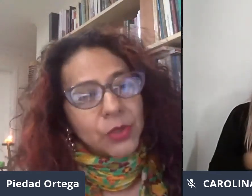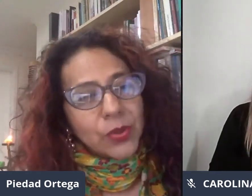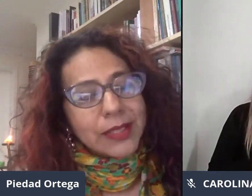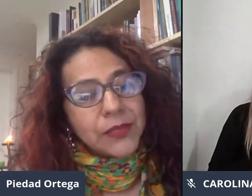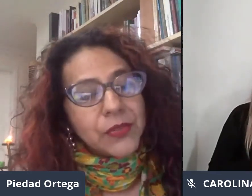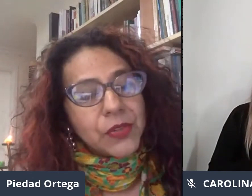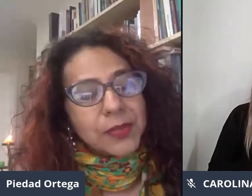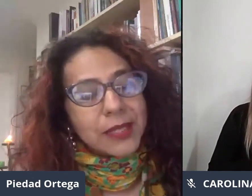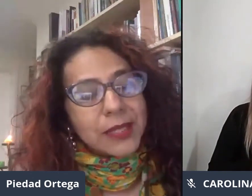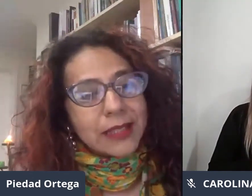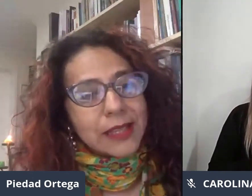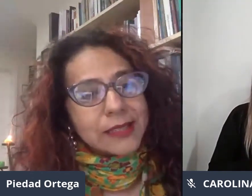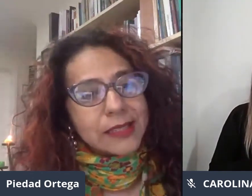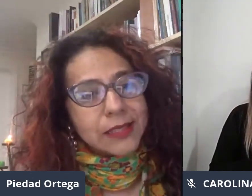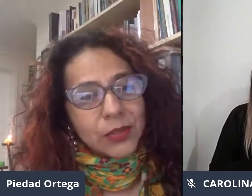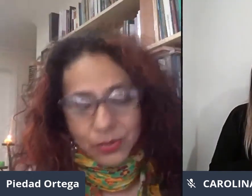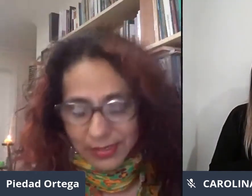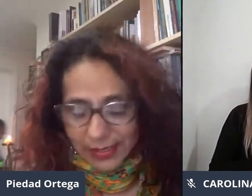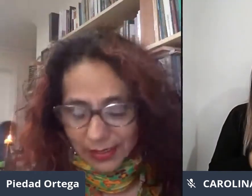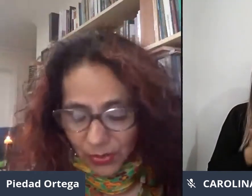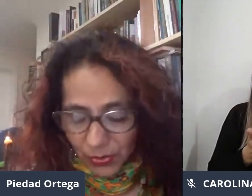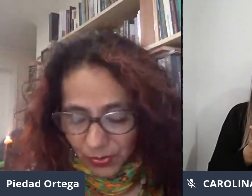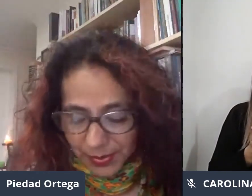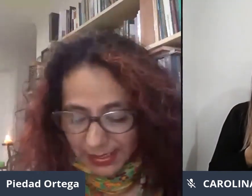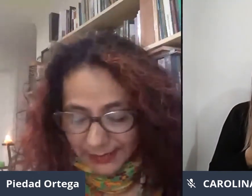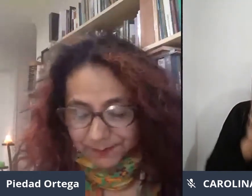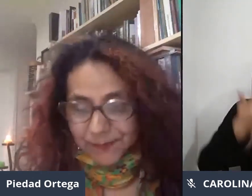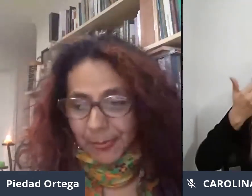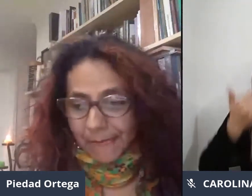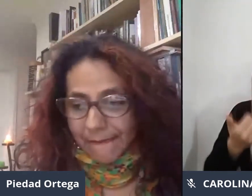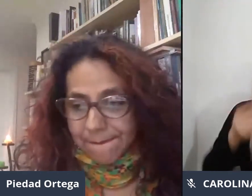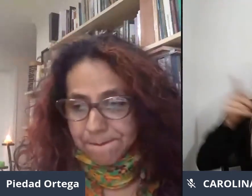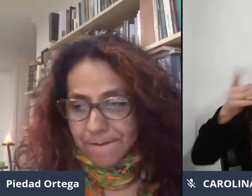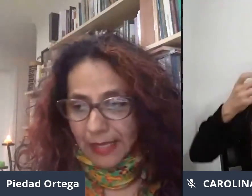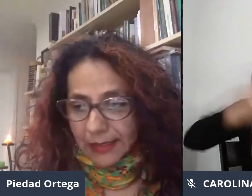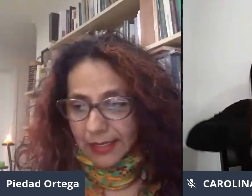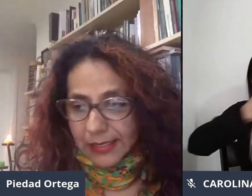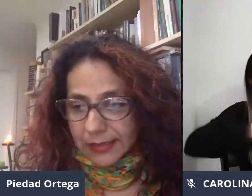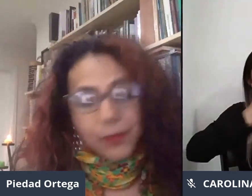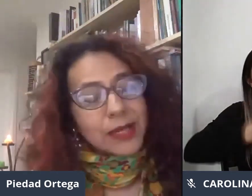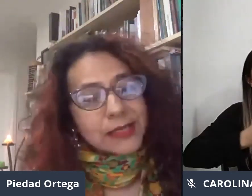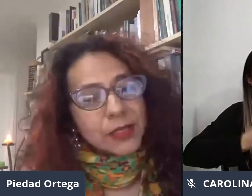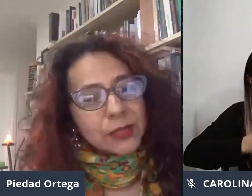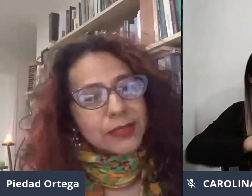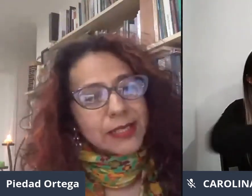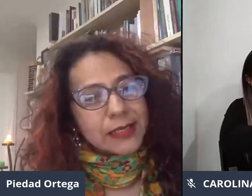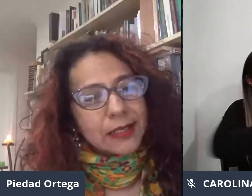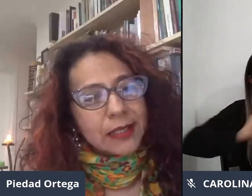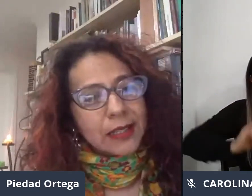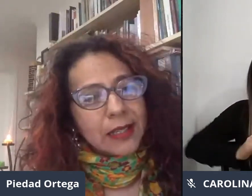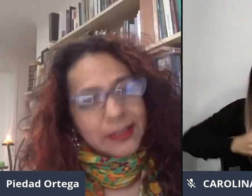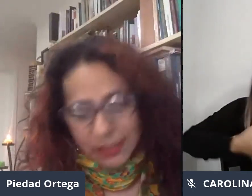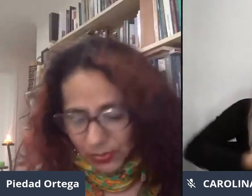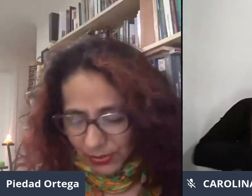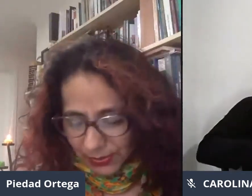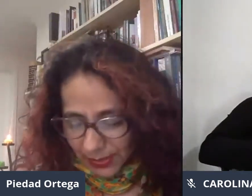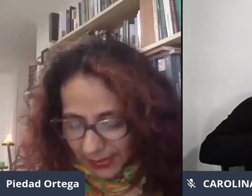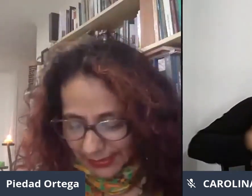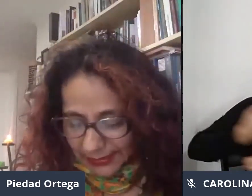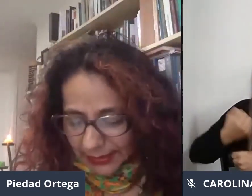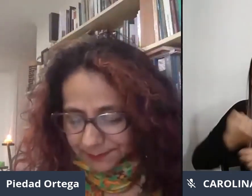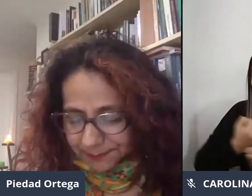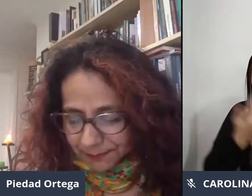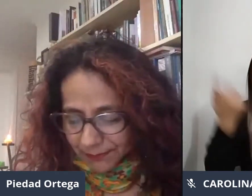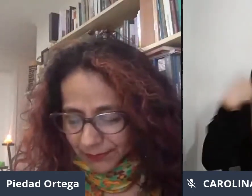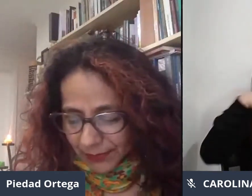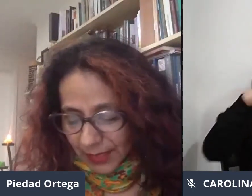a toda la informalidad que existe hoy en el Colombia, las poblaciones en situación de